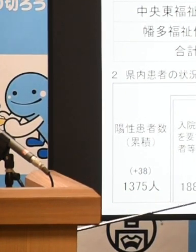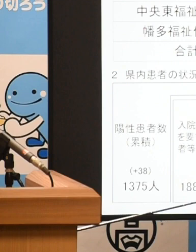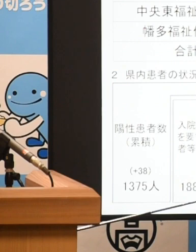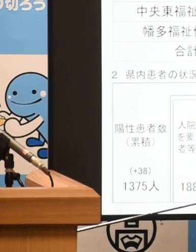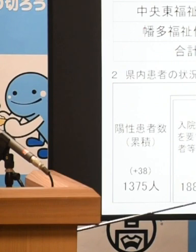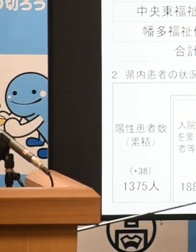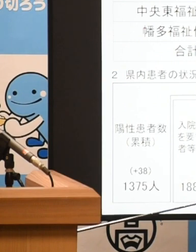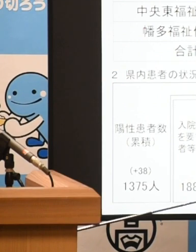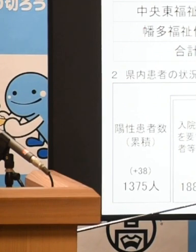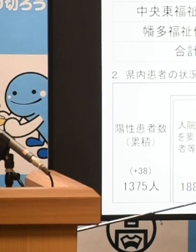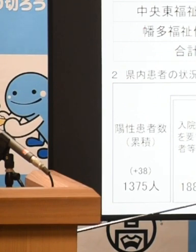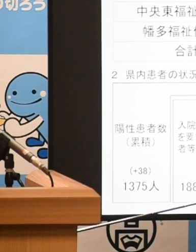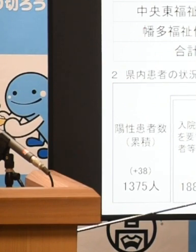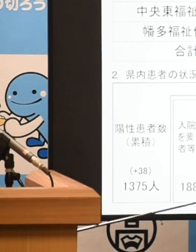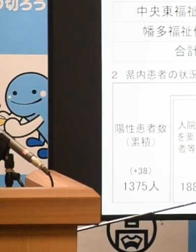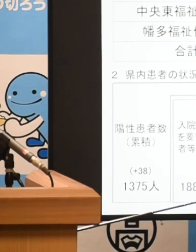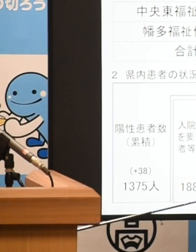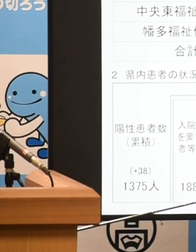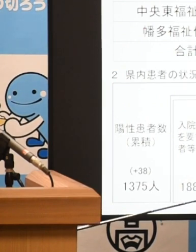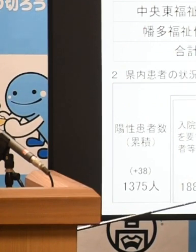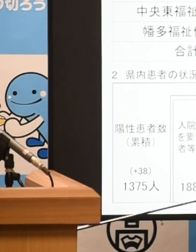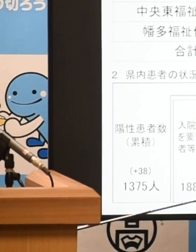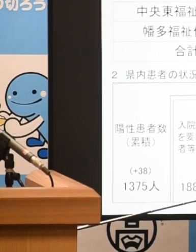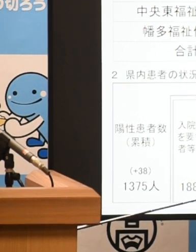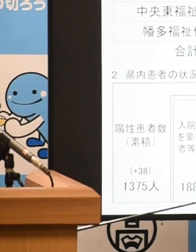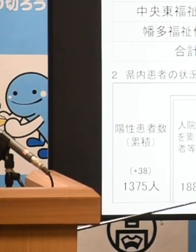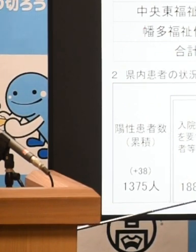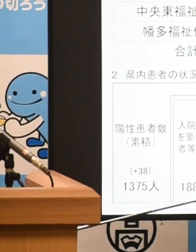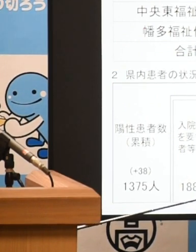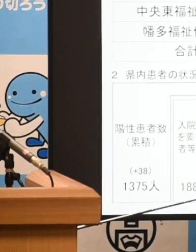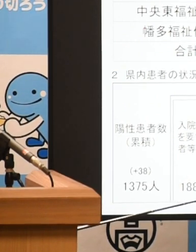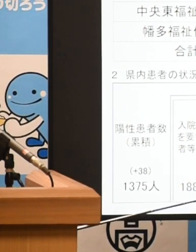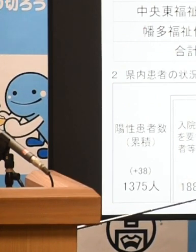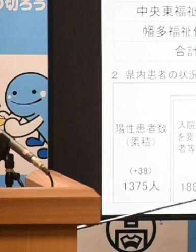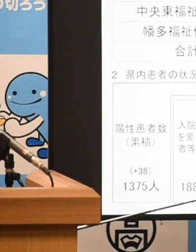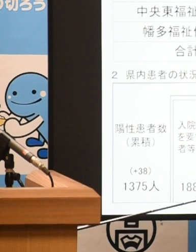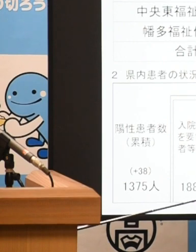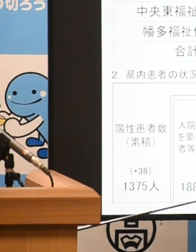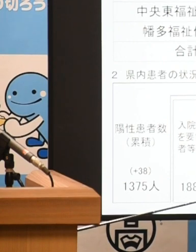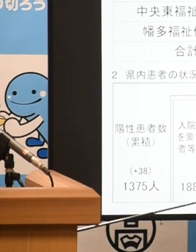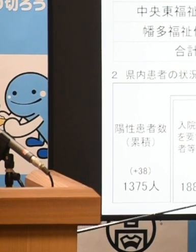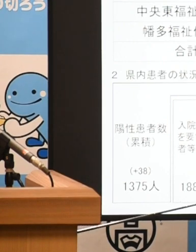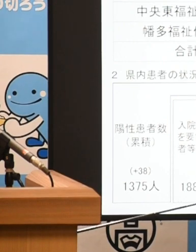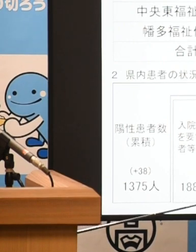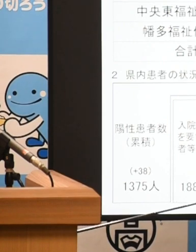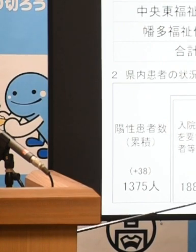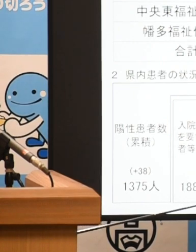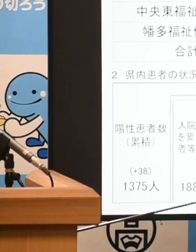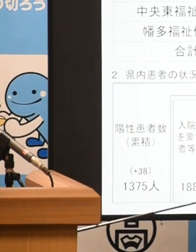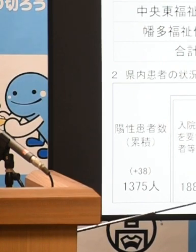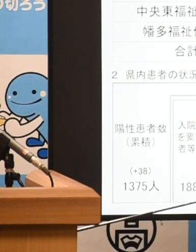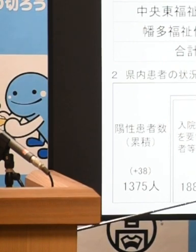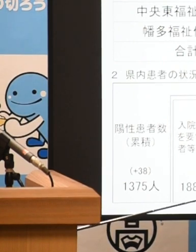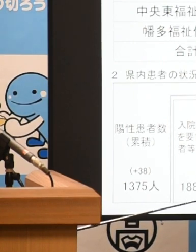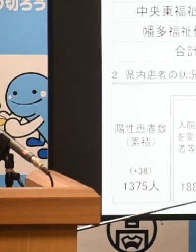きますと、一部会食に伴う接触ということも見られるようでありますが、本日は比較的家族間